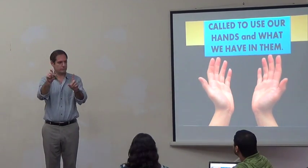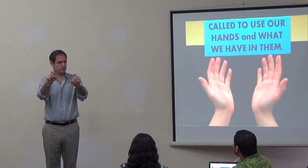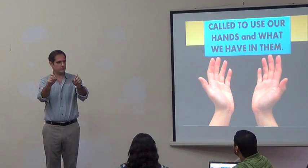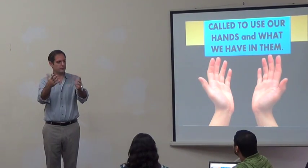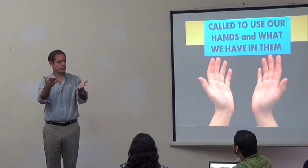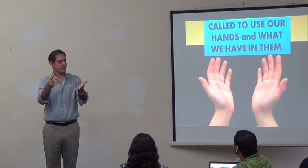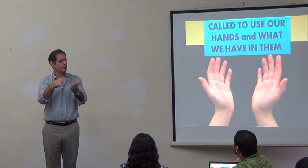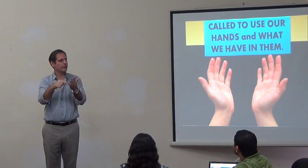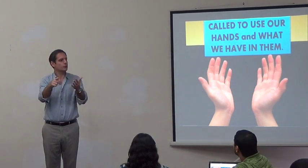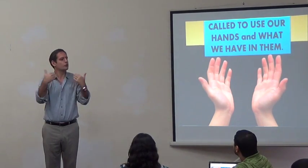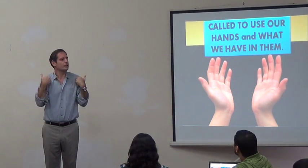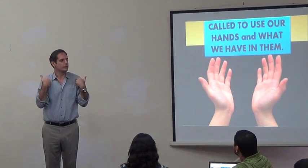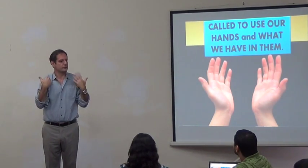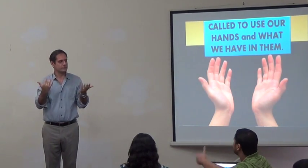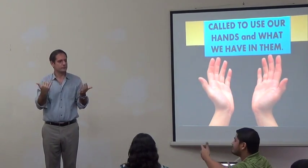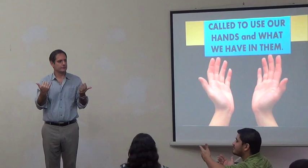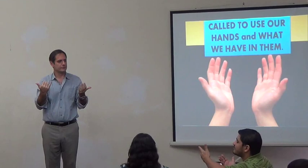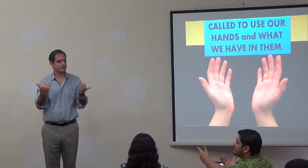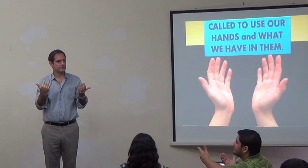tienes?